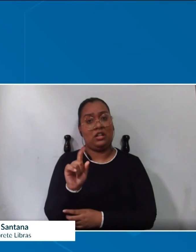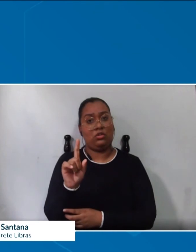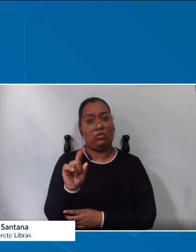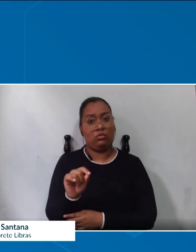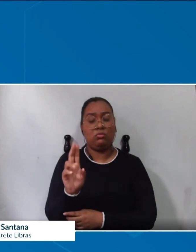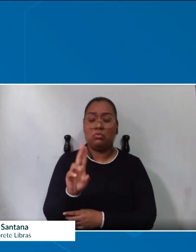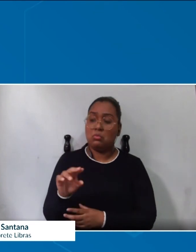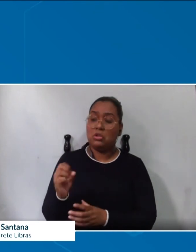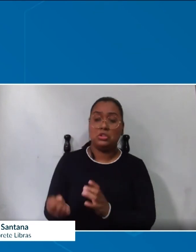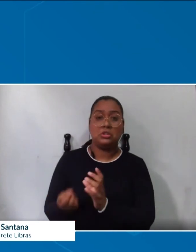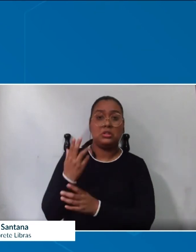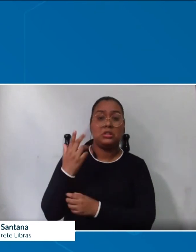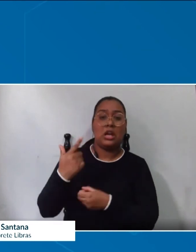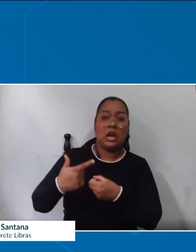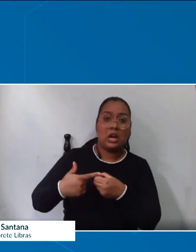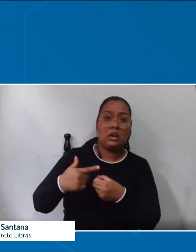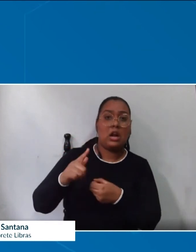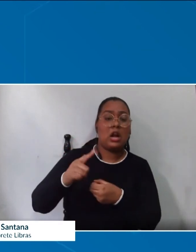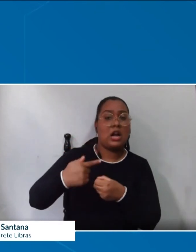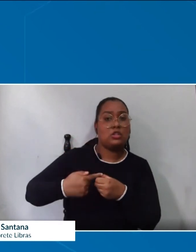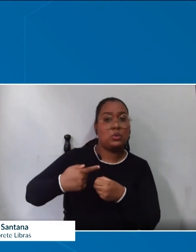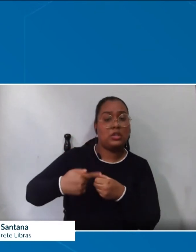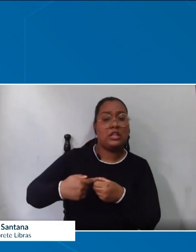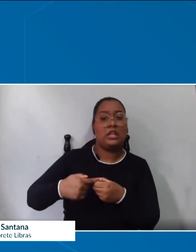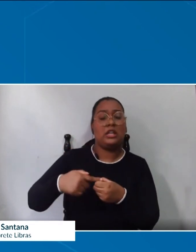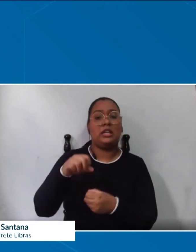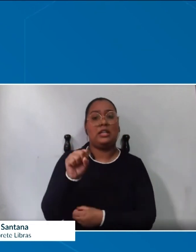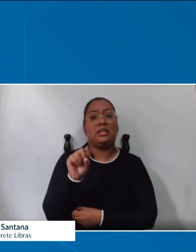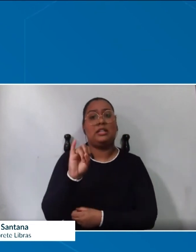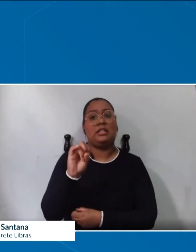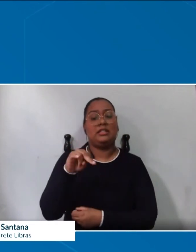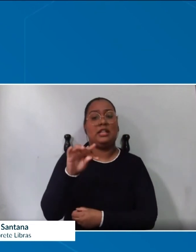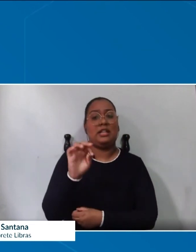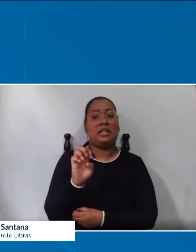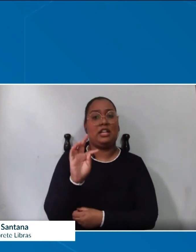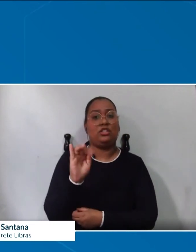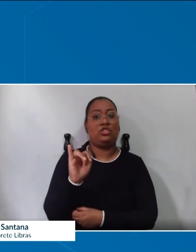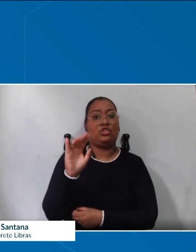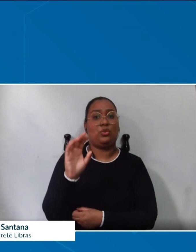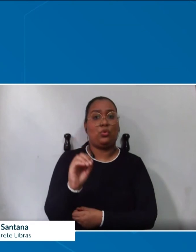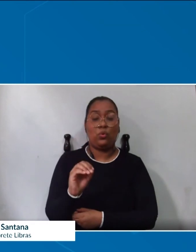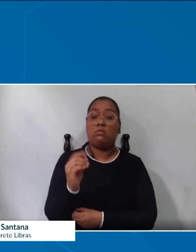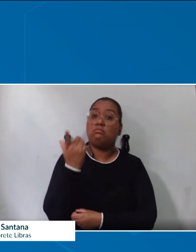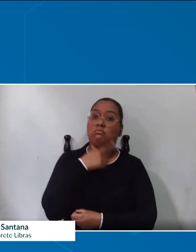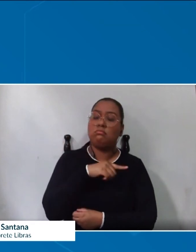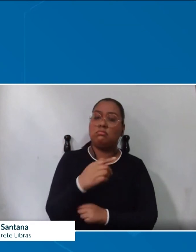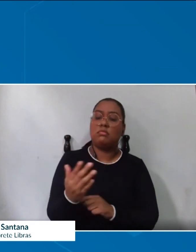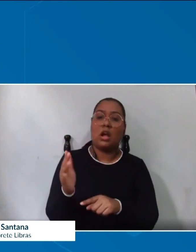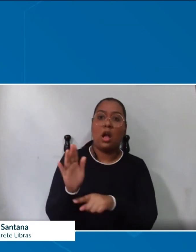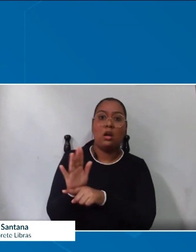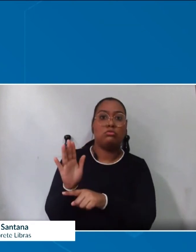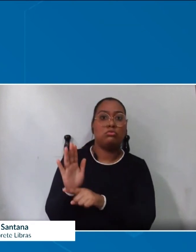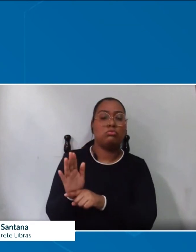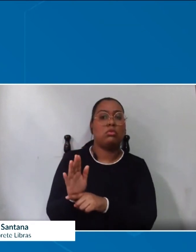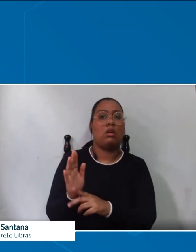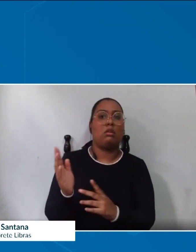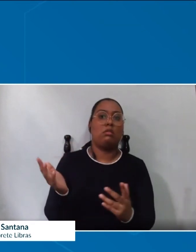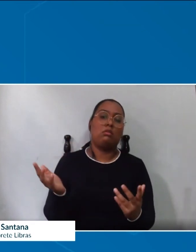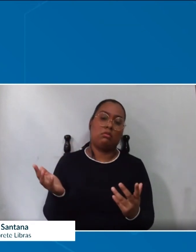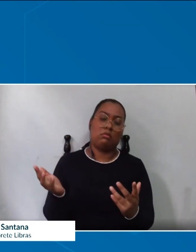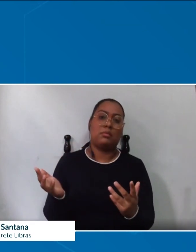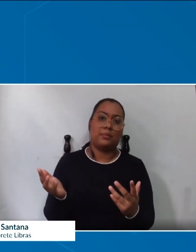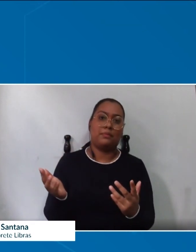uma gasolina, certo? Sintética, ter um diesel sintético, e você ainda reaproveitar